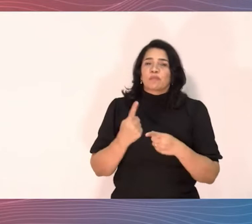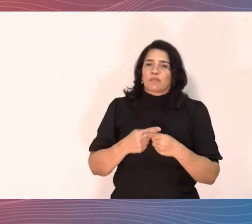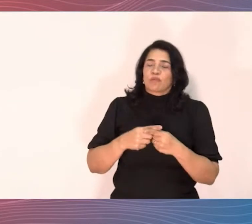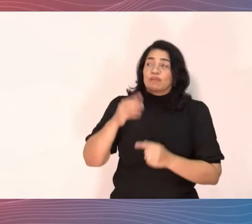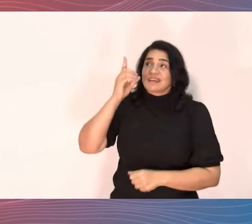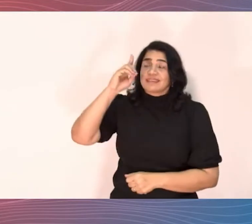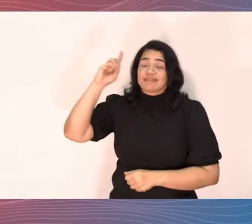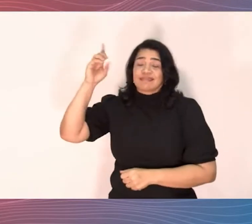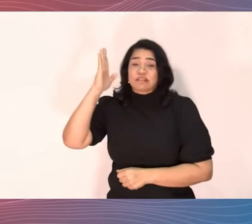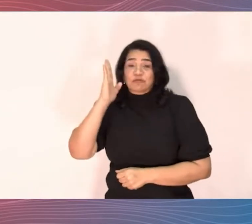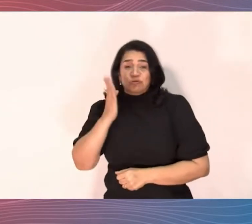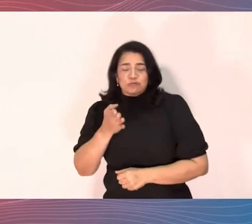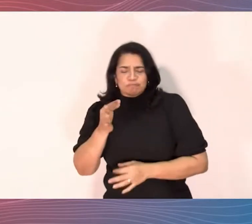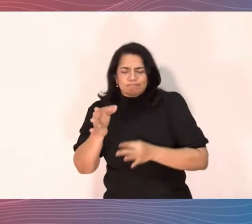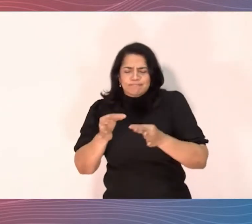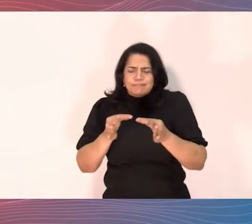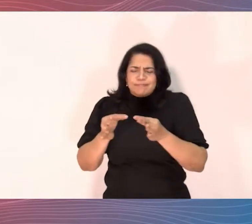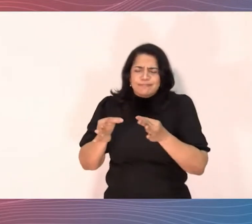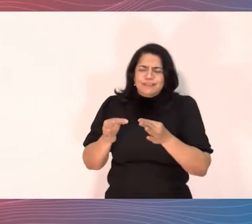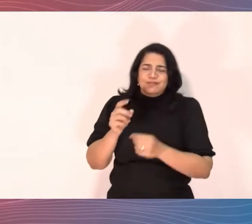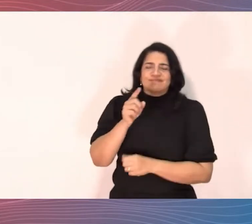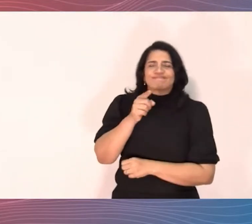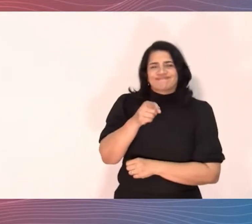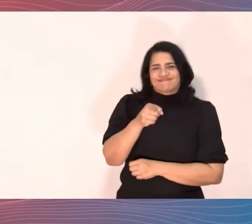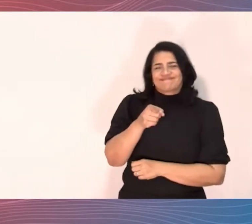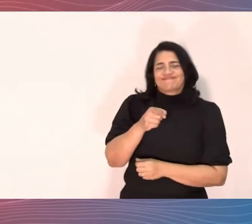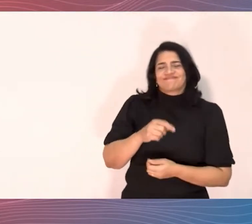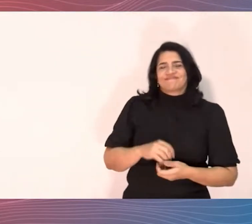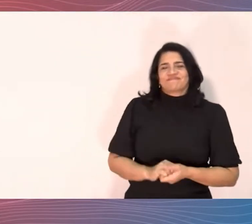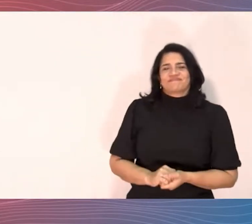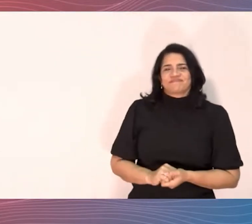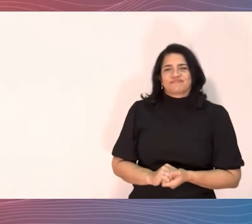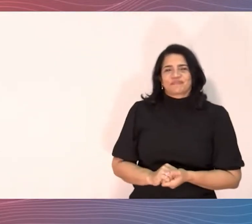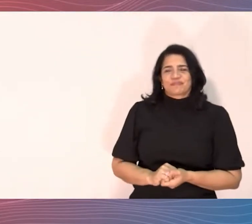E no fim, irmãos, voltando lá para João 17.